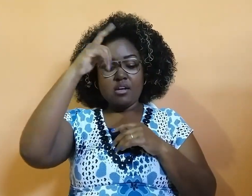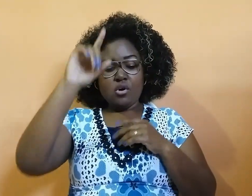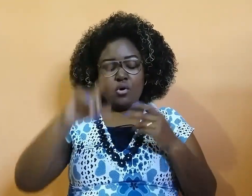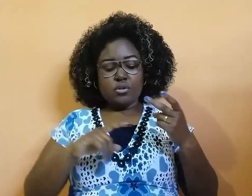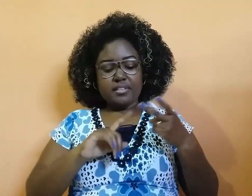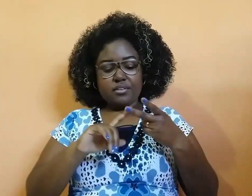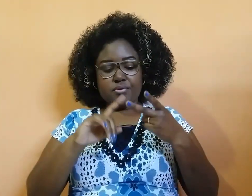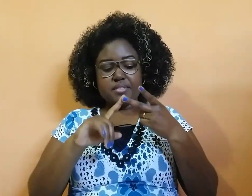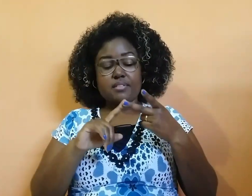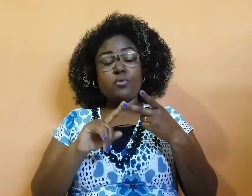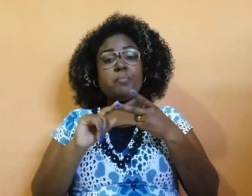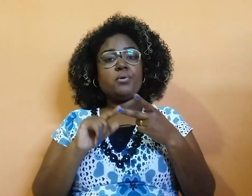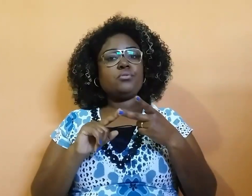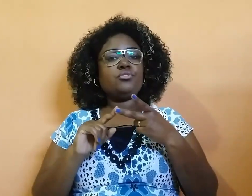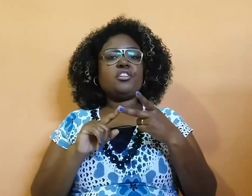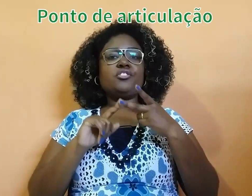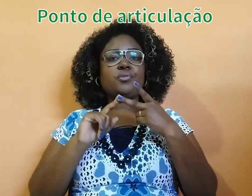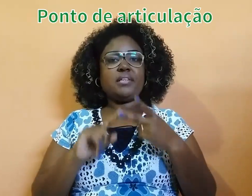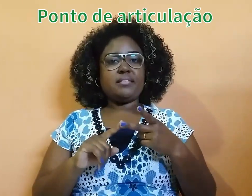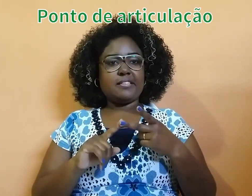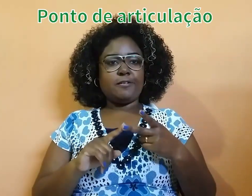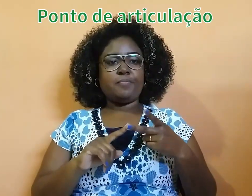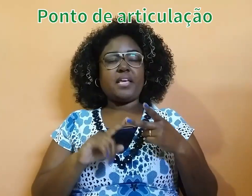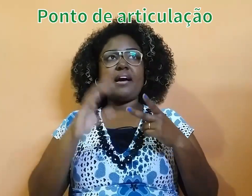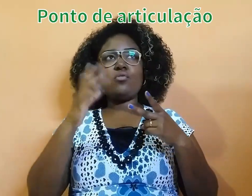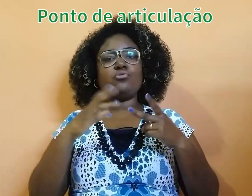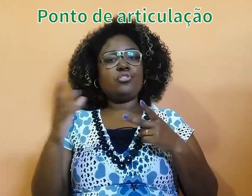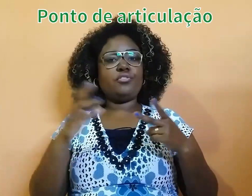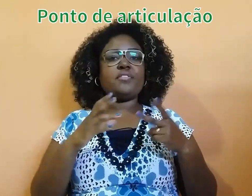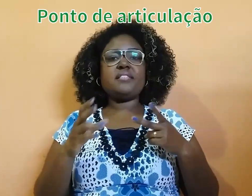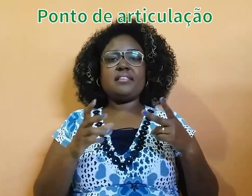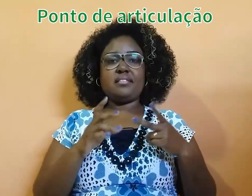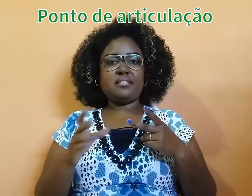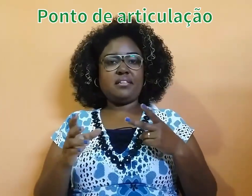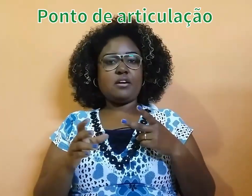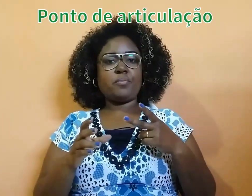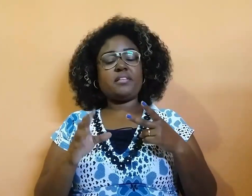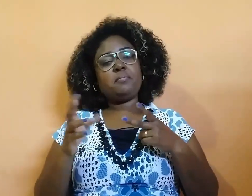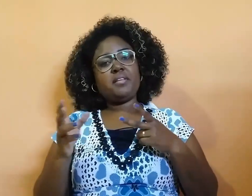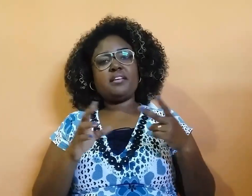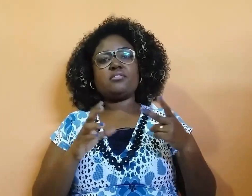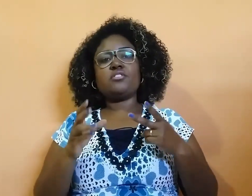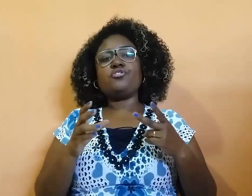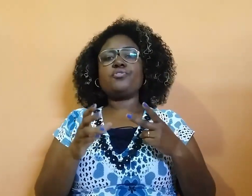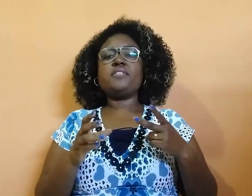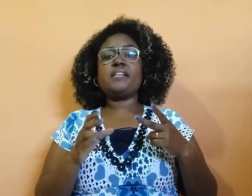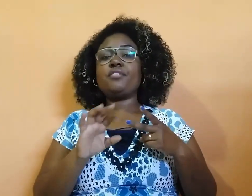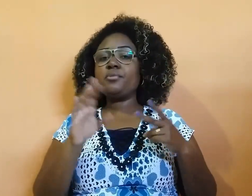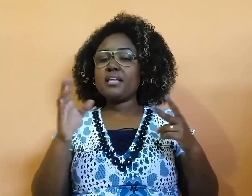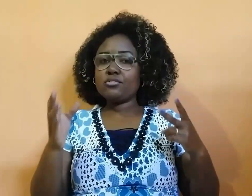outra coisa o ponto de articulação é aonde eu vou fazer esse sinal que dependendo dela muda